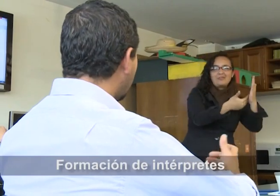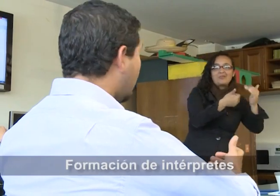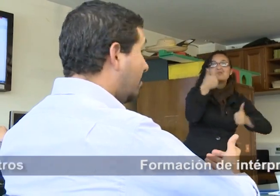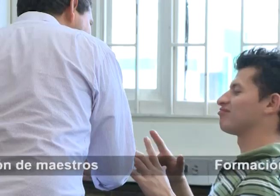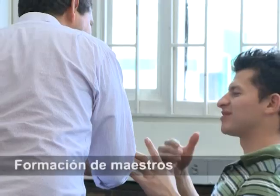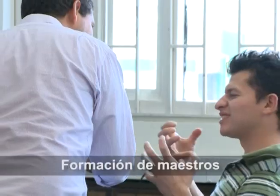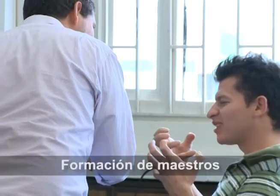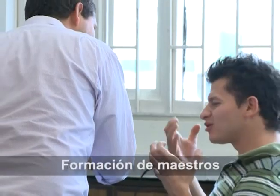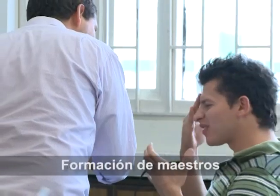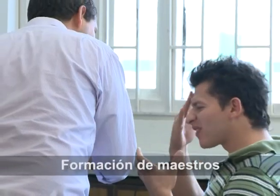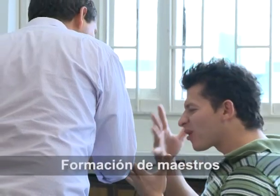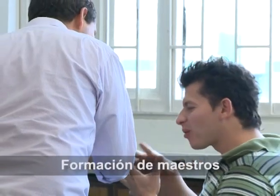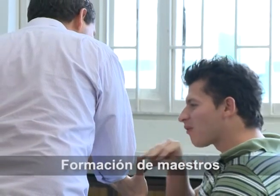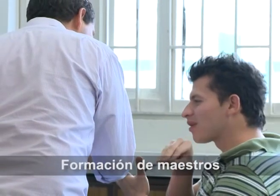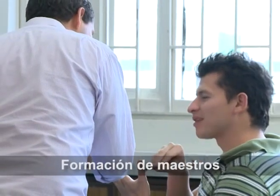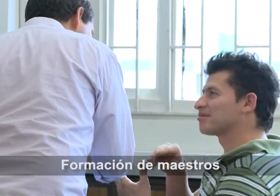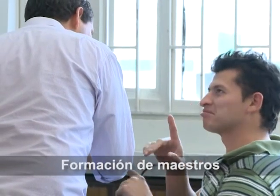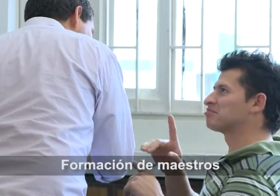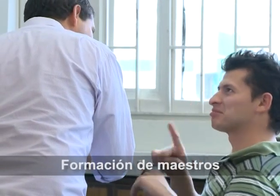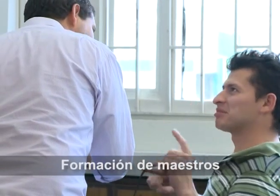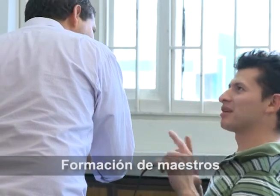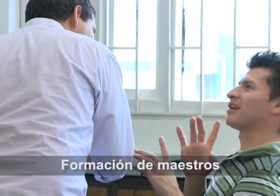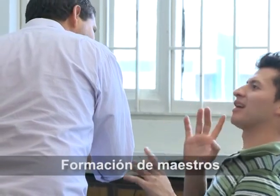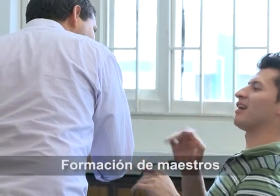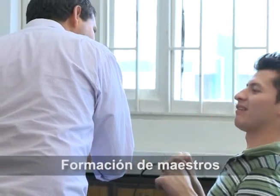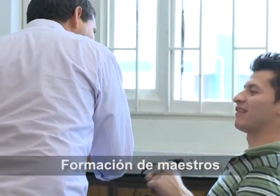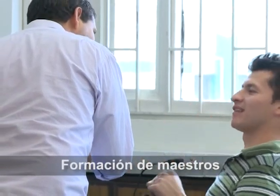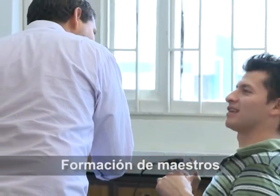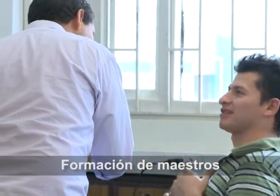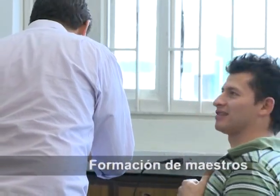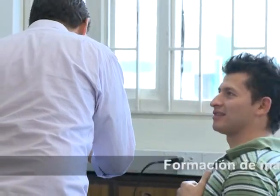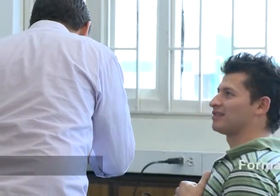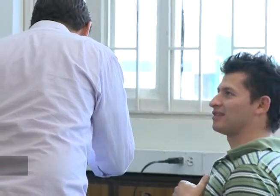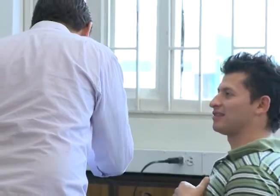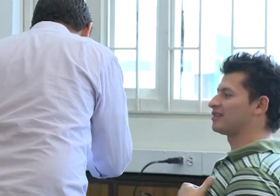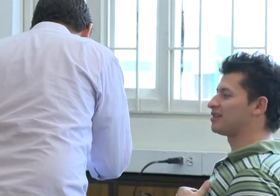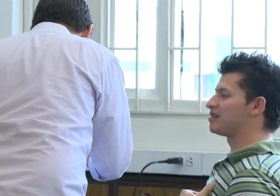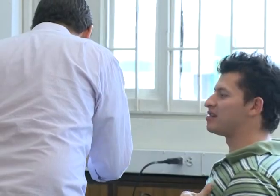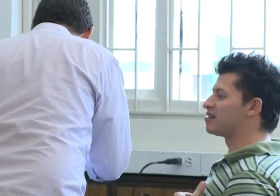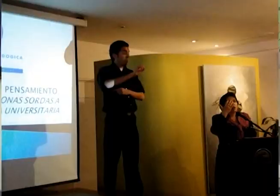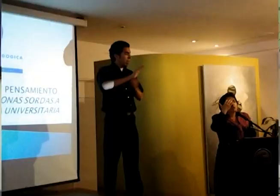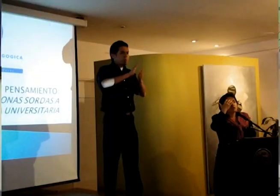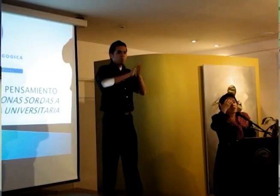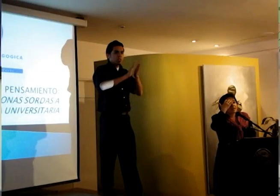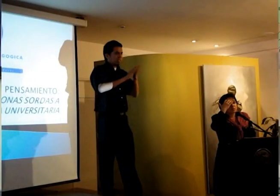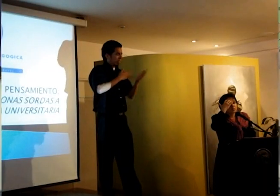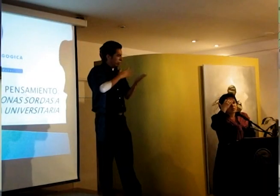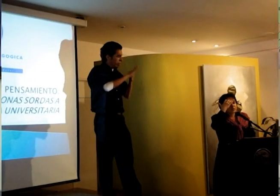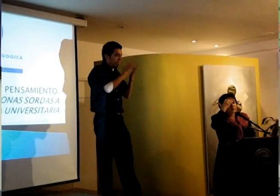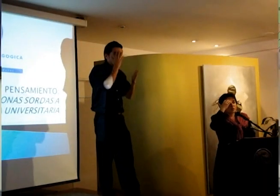de maestros para la enseñanza bilingüe o del español como una segunda lengua. Por una directriz